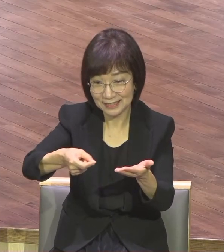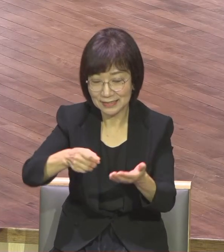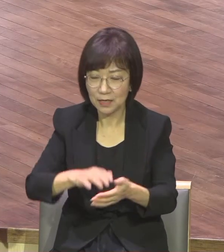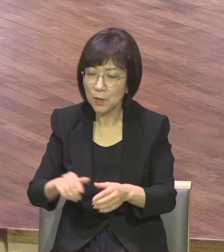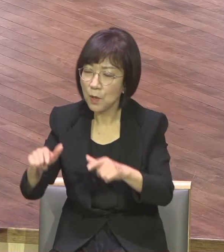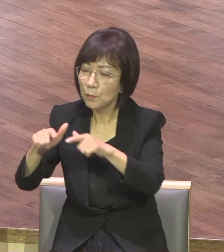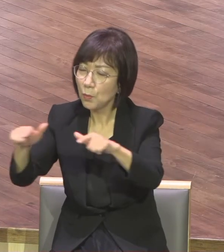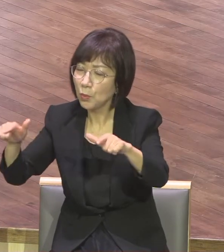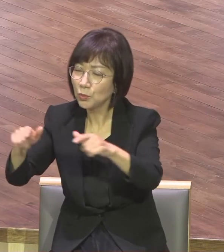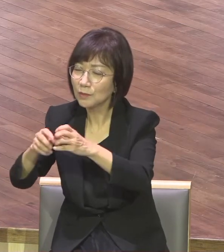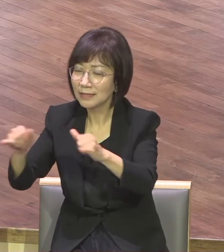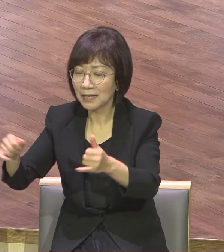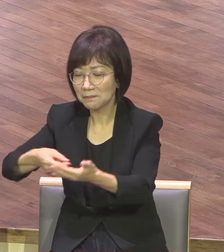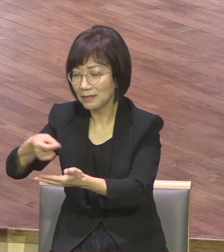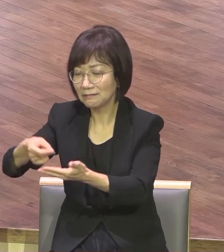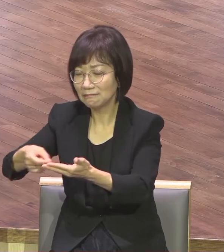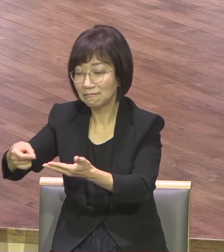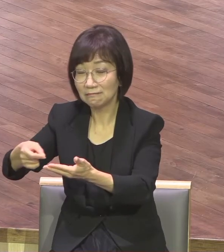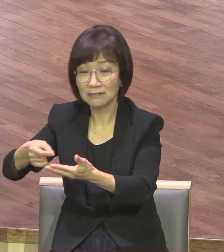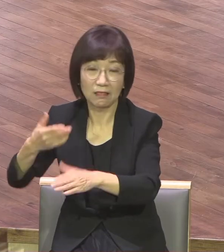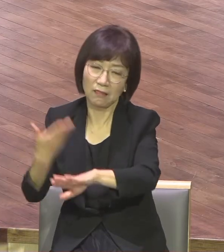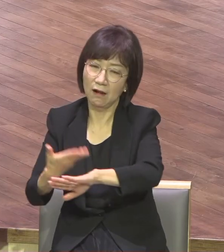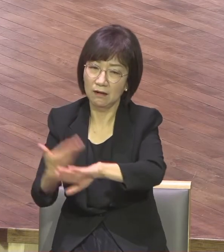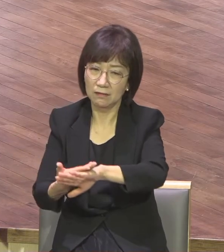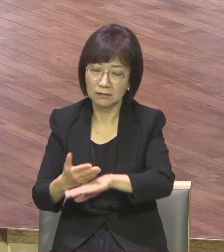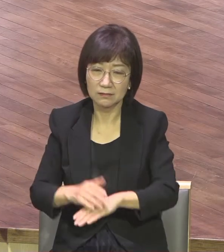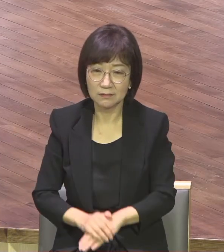아니에요. 무슨 말입니까?